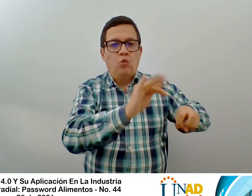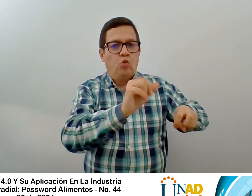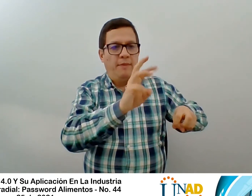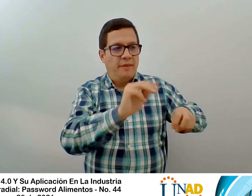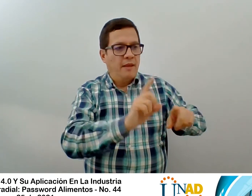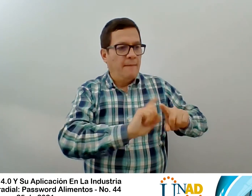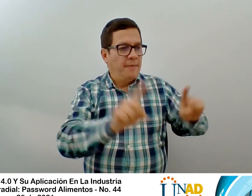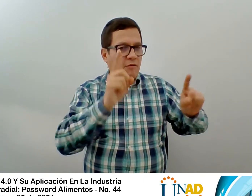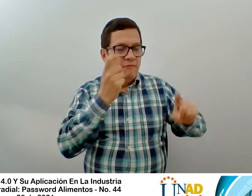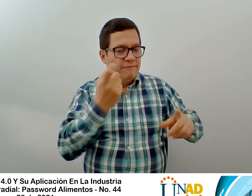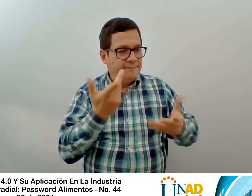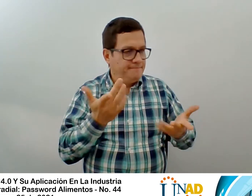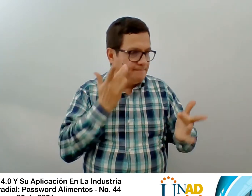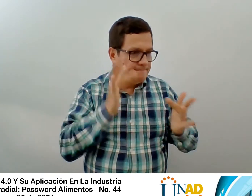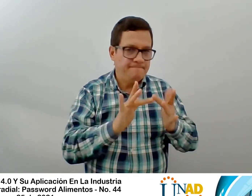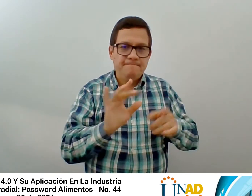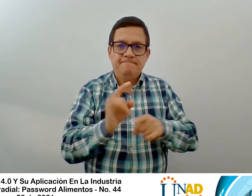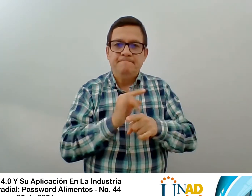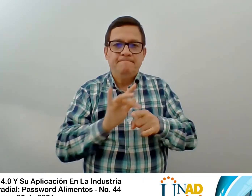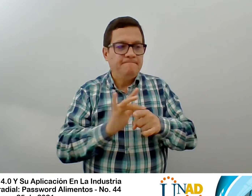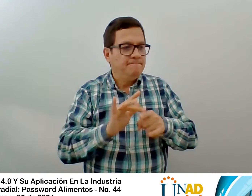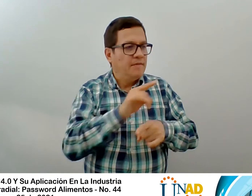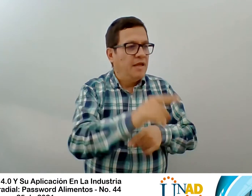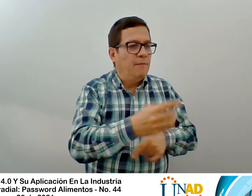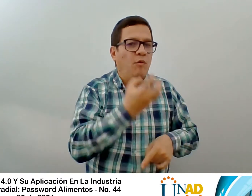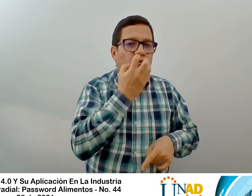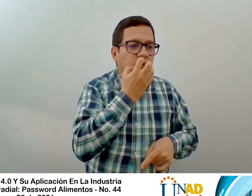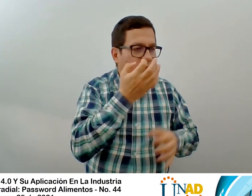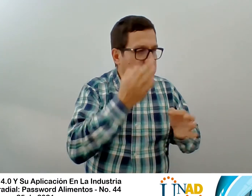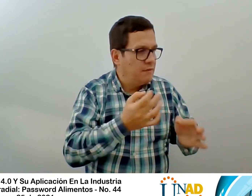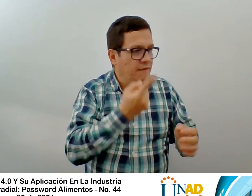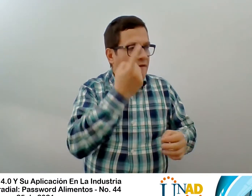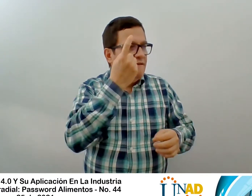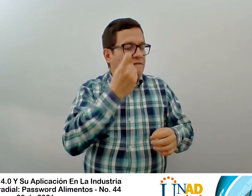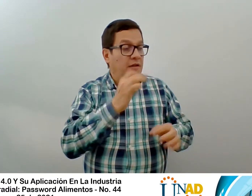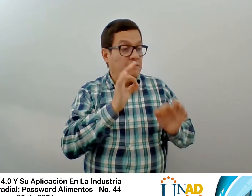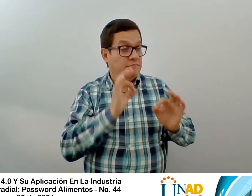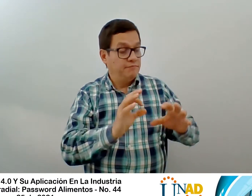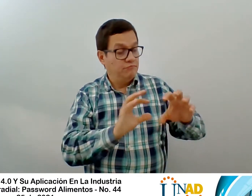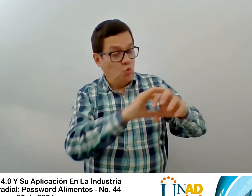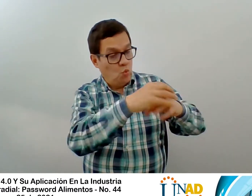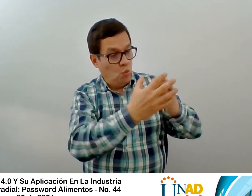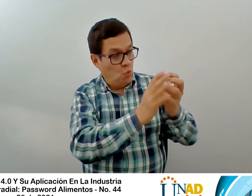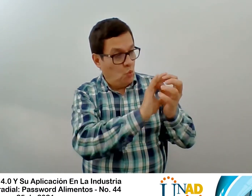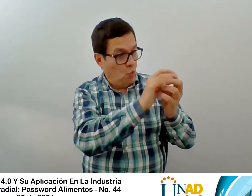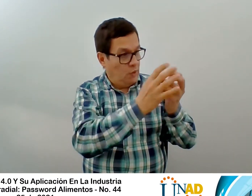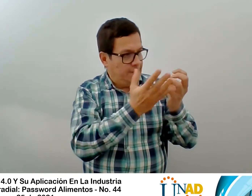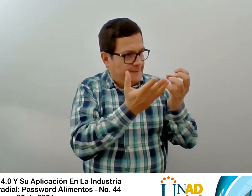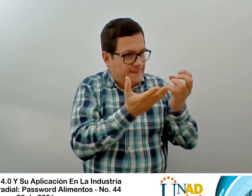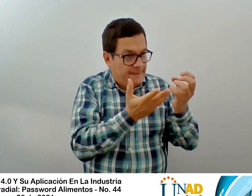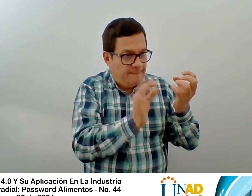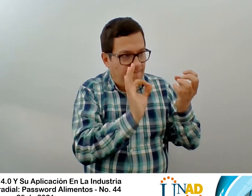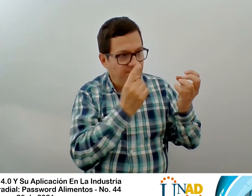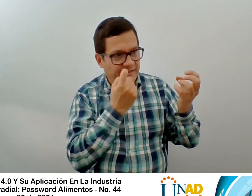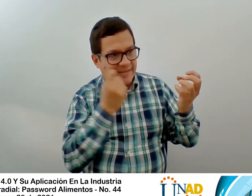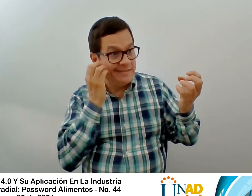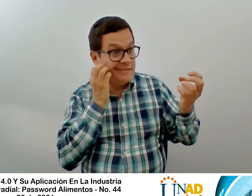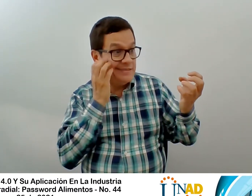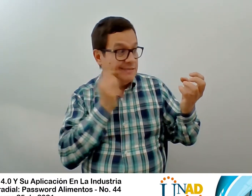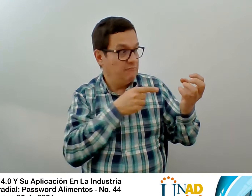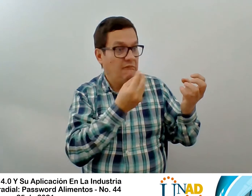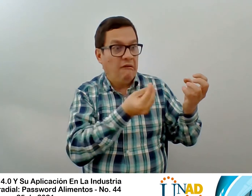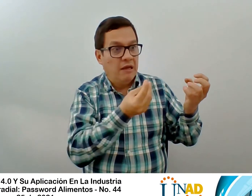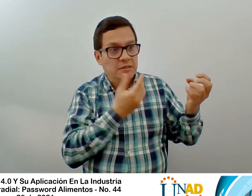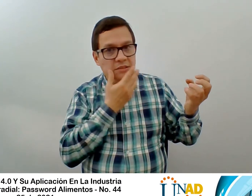madurez que nos permitieran automáticamente detectar cuáles de estos, en el caso de los frutos, cuáles no han logrado un estado adecuado y